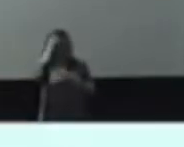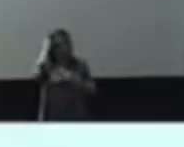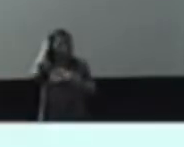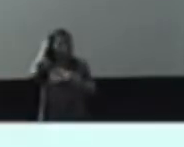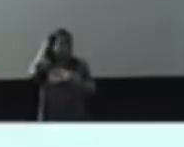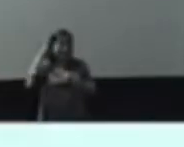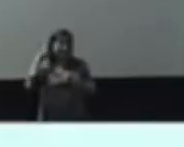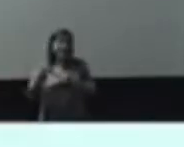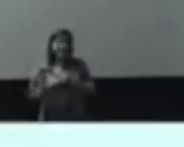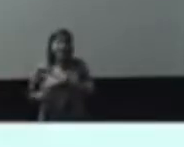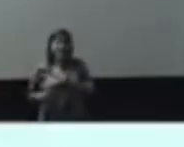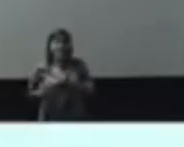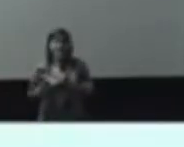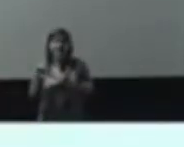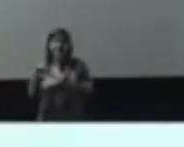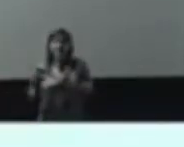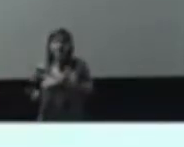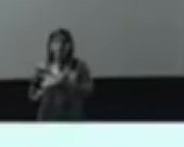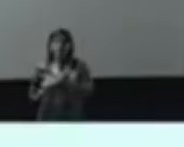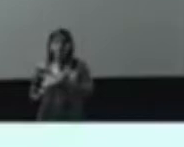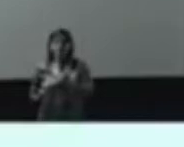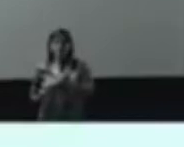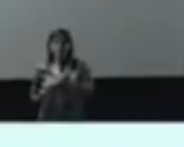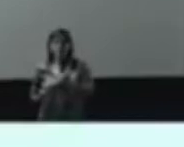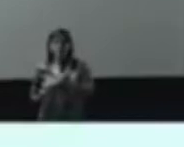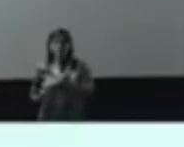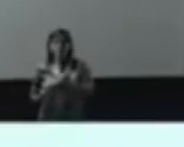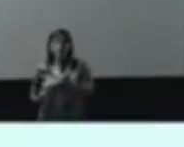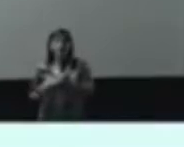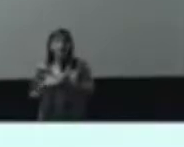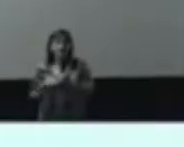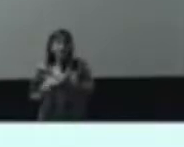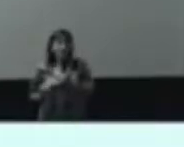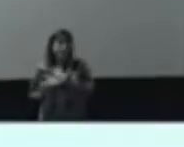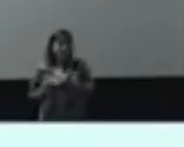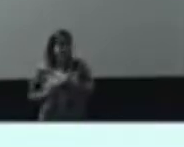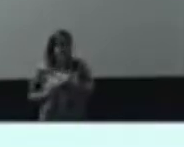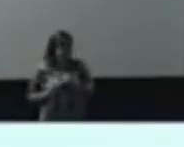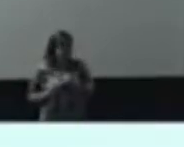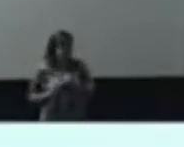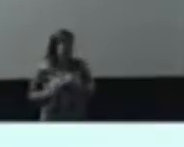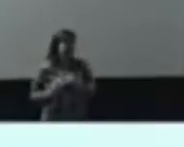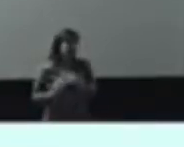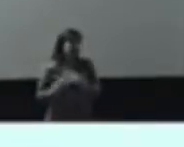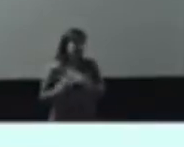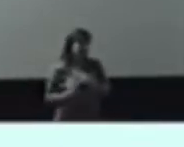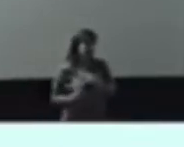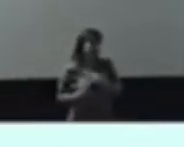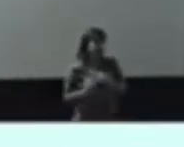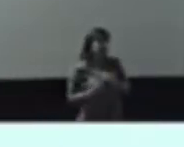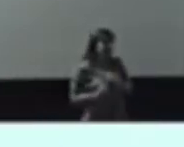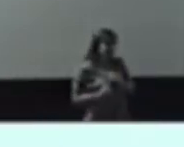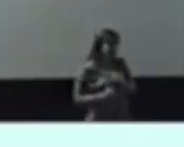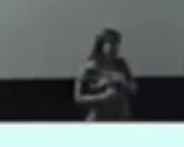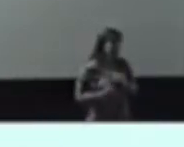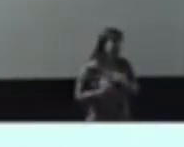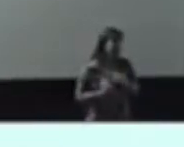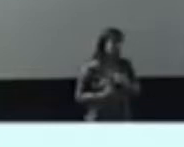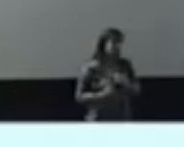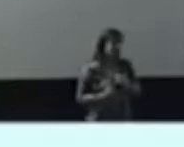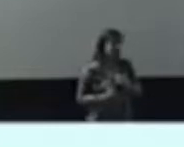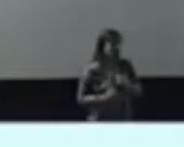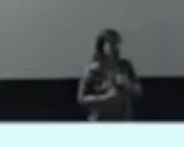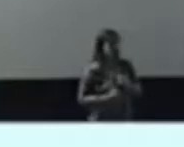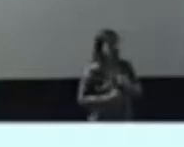cosas que pueden artefactar los datos que estamos viendo. Y una muy característica es la presión sobre el sensor, que